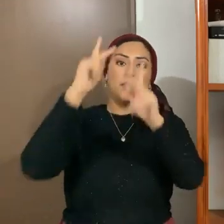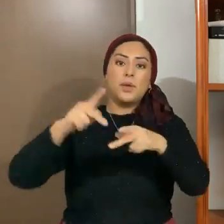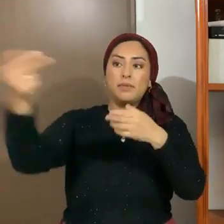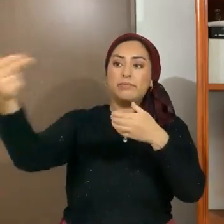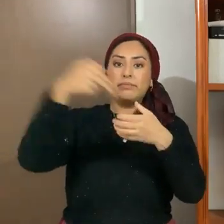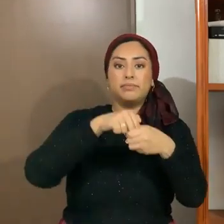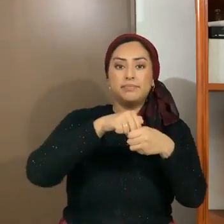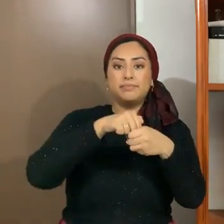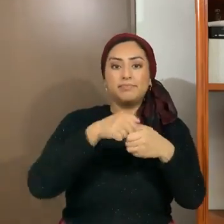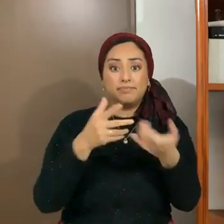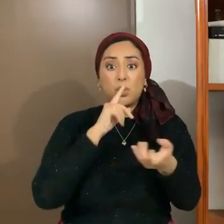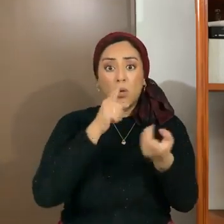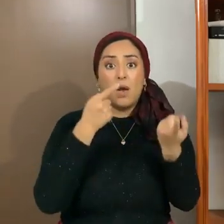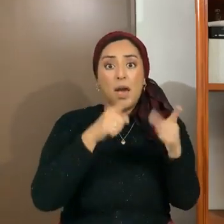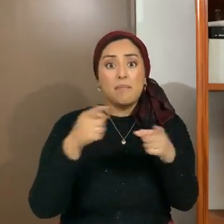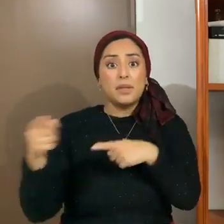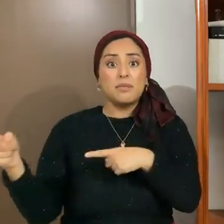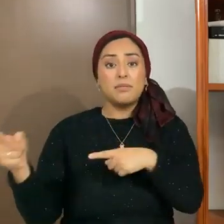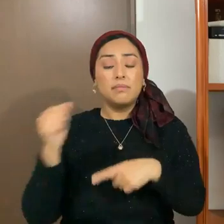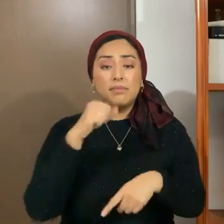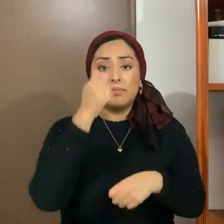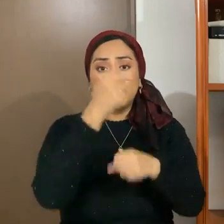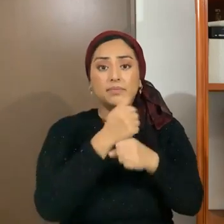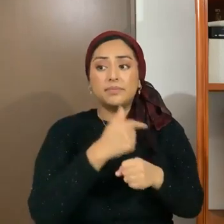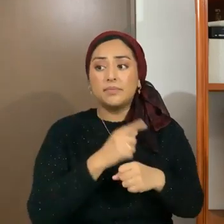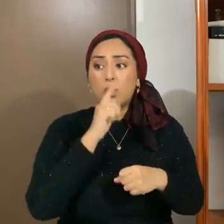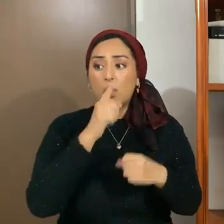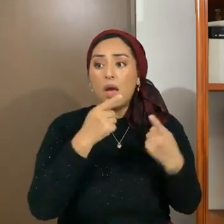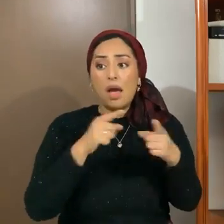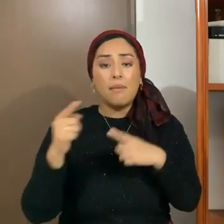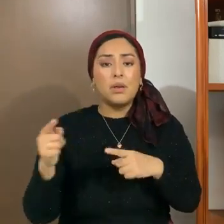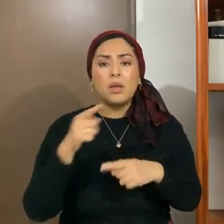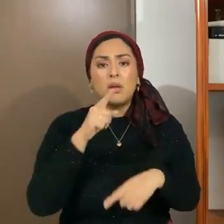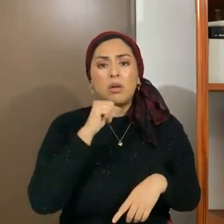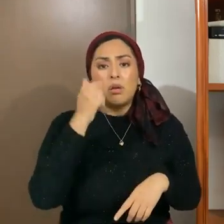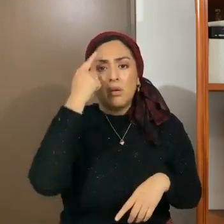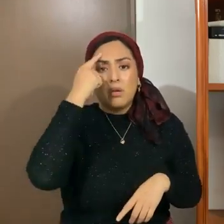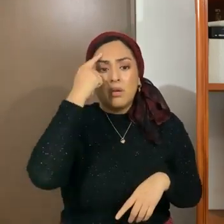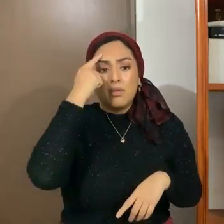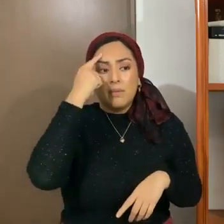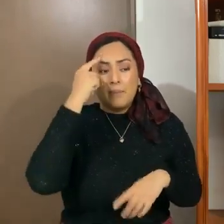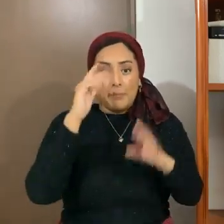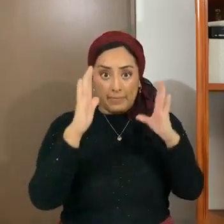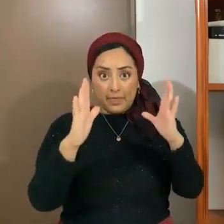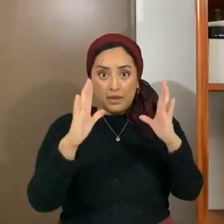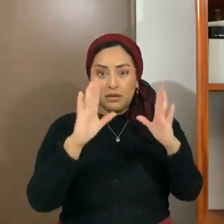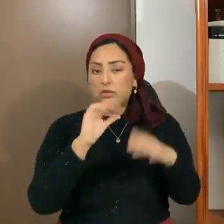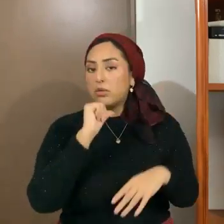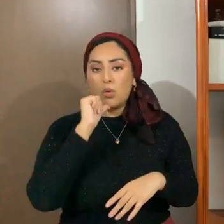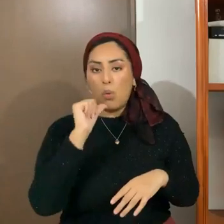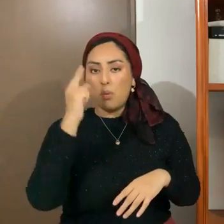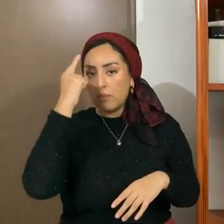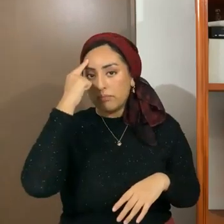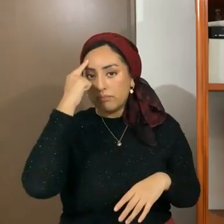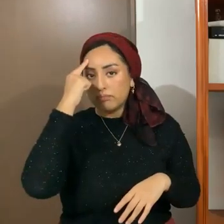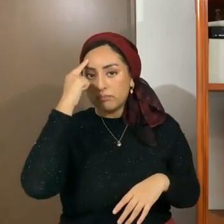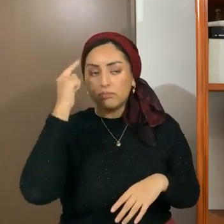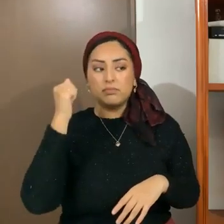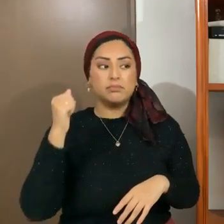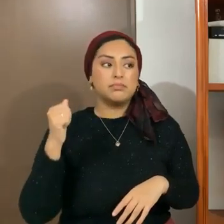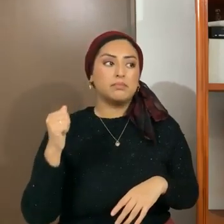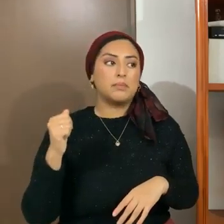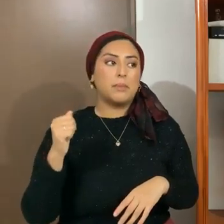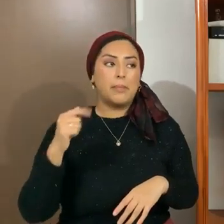lugar. Es así, amados Sahim. Y no pensemos, mucha atención, no pensemos que